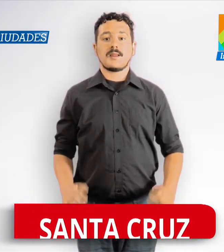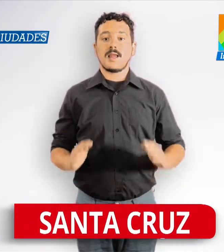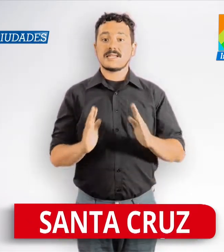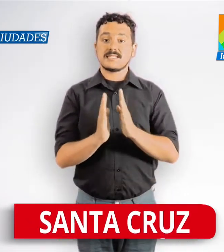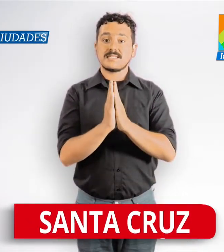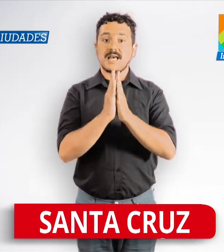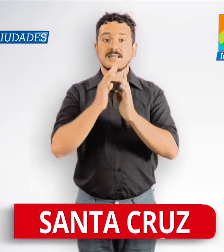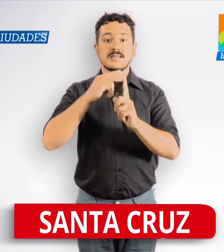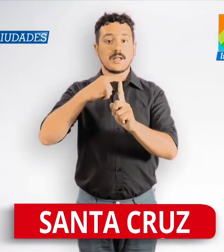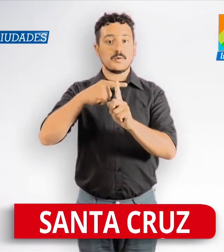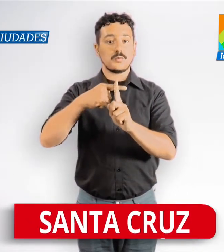Santa Cruz,